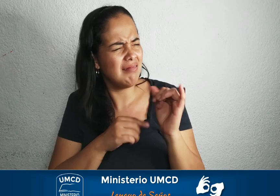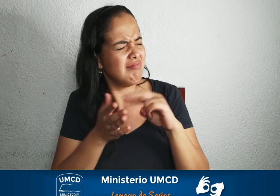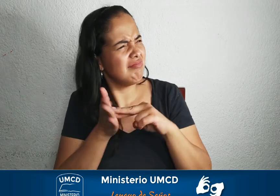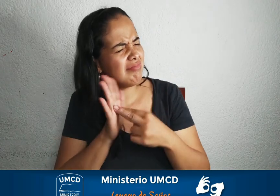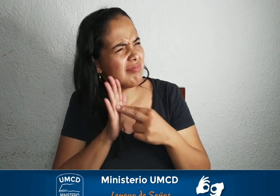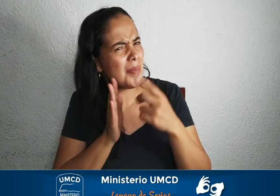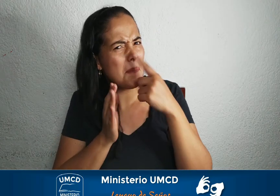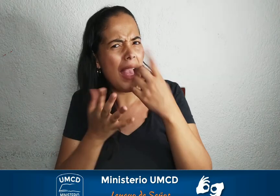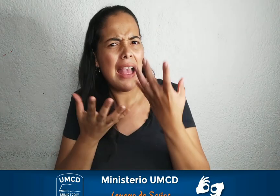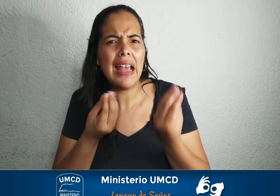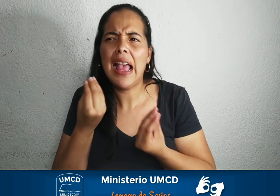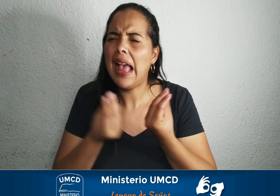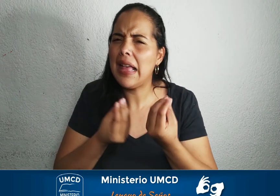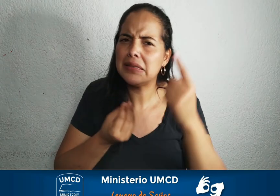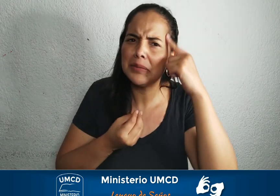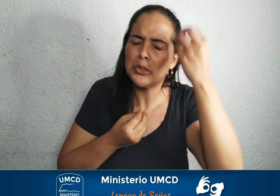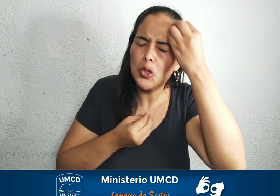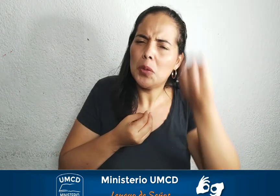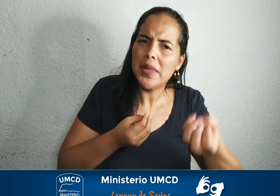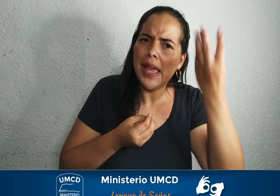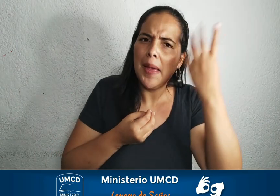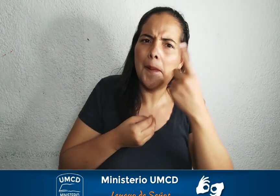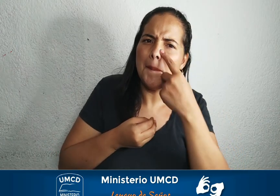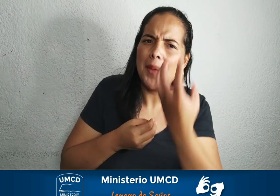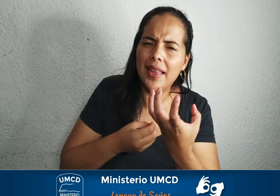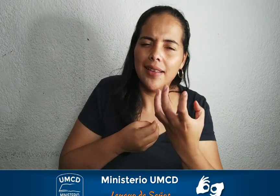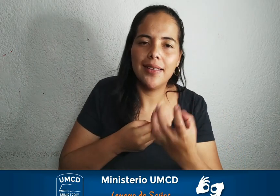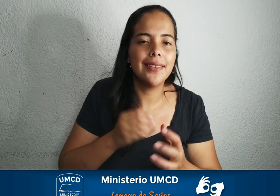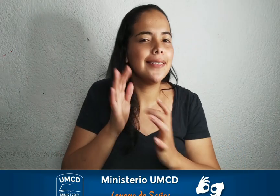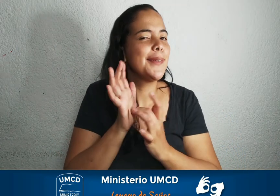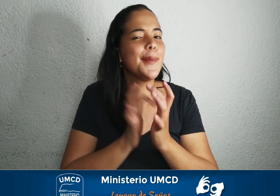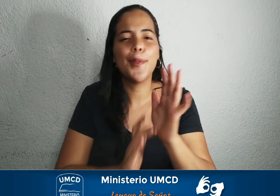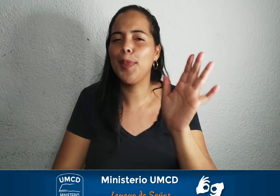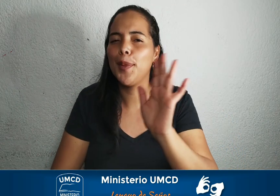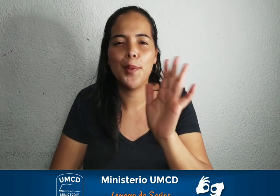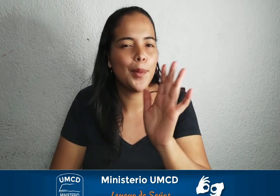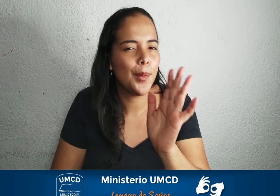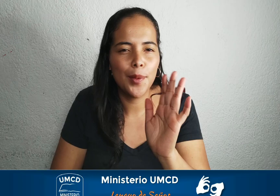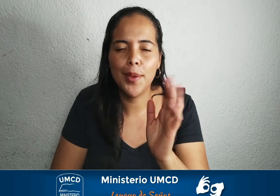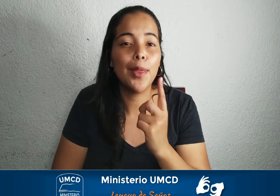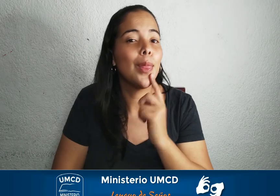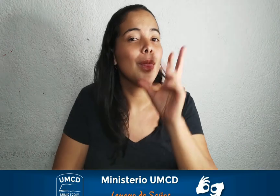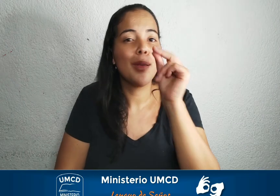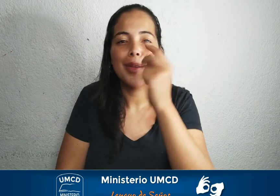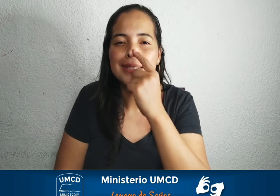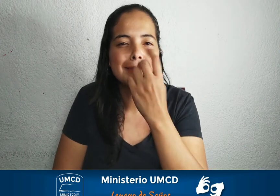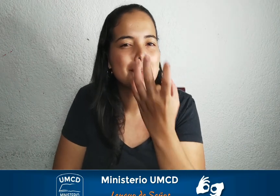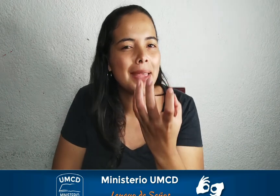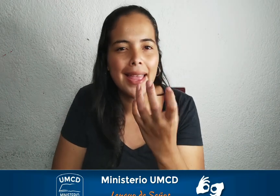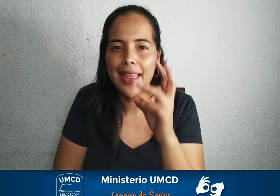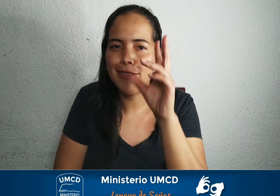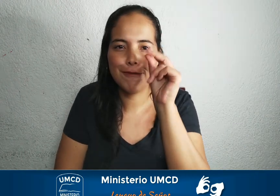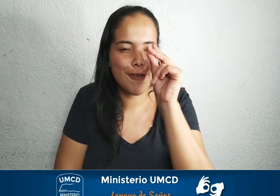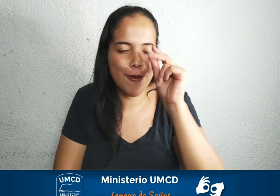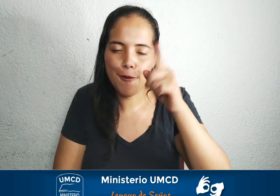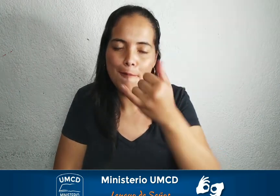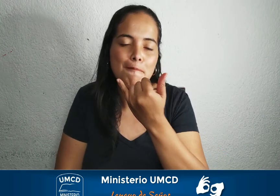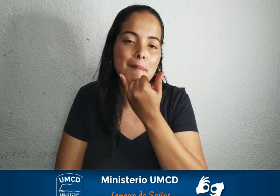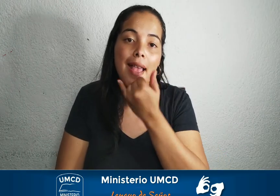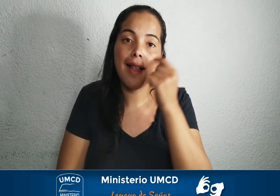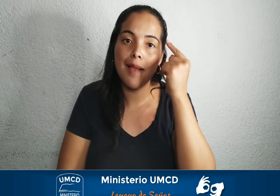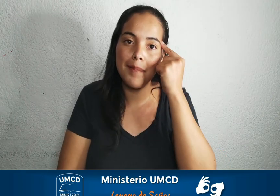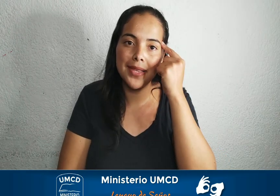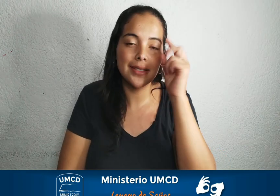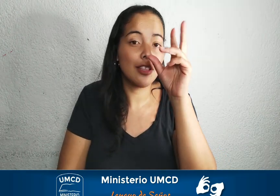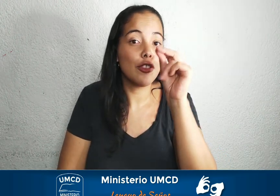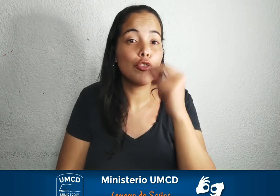día no trajimos pan, ¿qué vamos a hacer? Nos olvidamos. El Señor mismo les recuerda, le dice: ¿no recuerdan